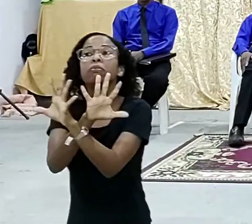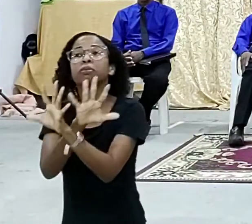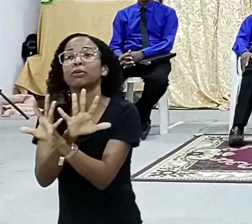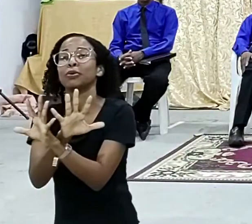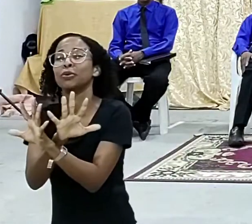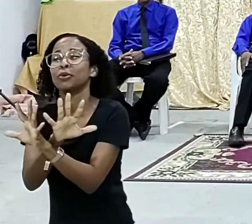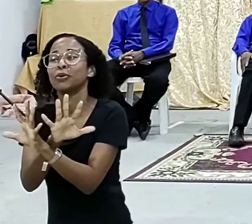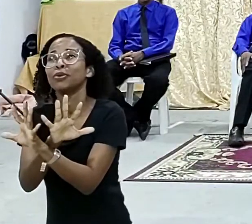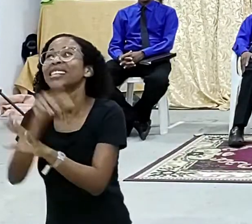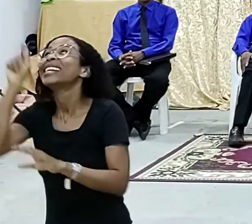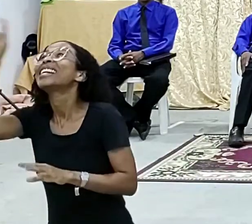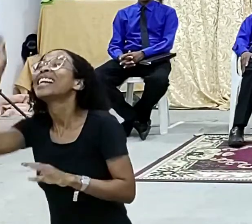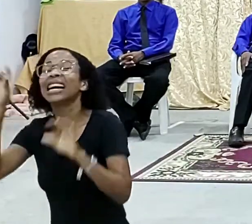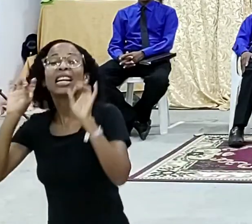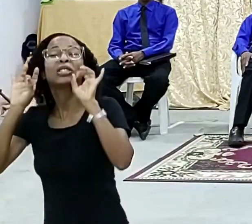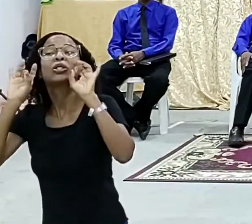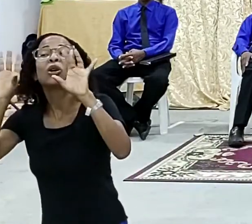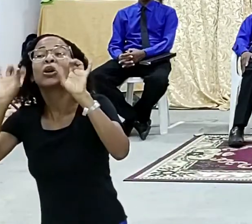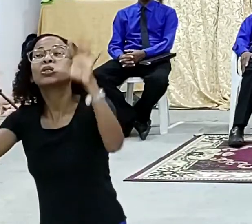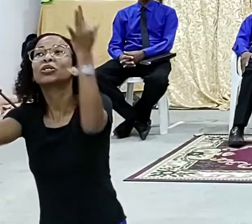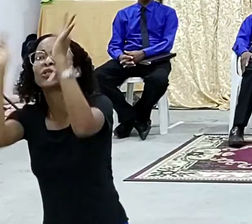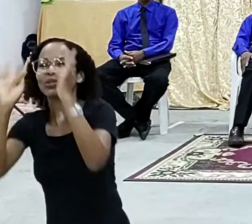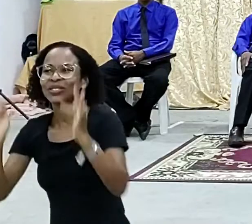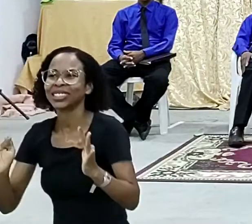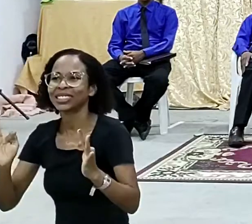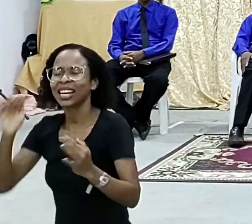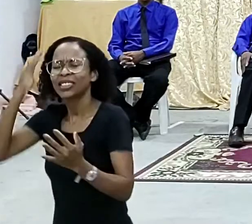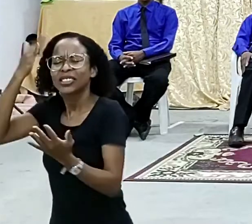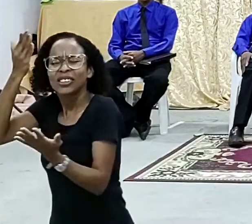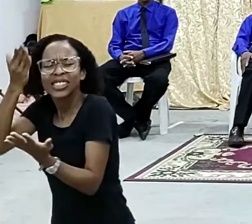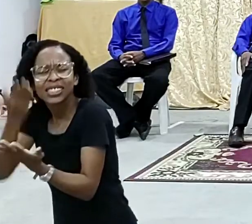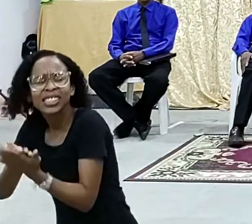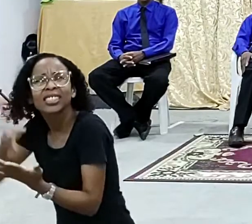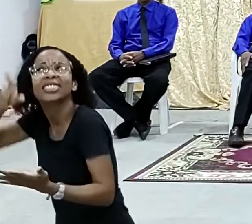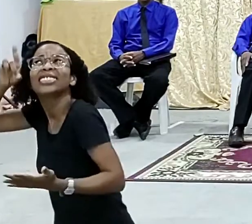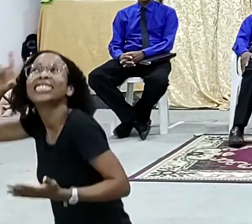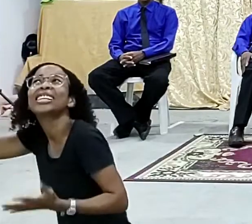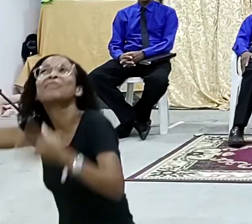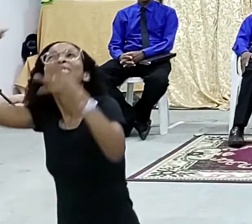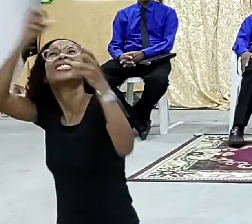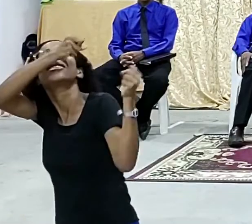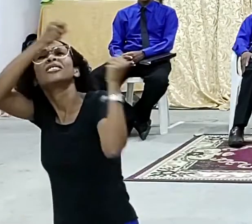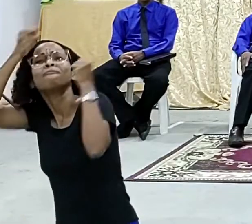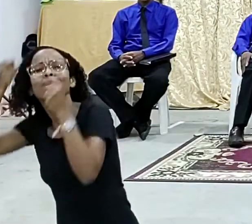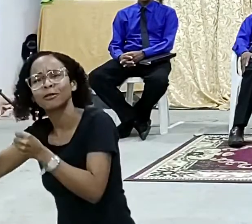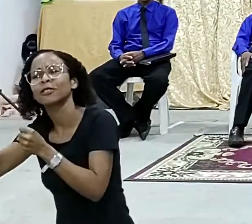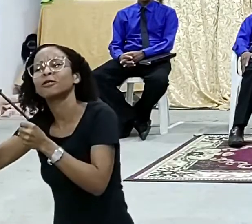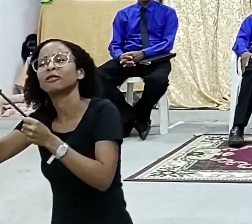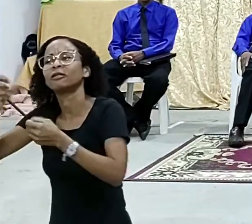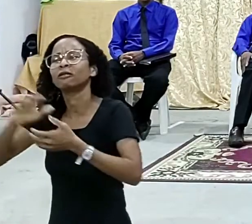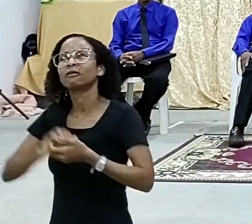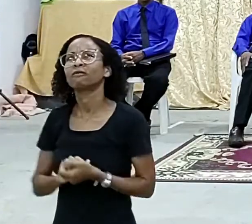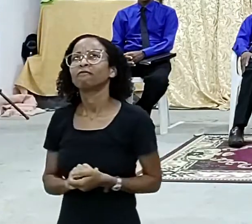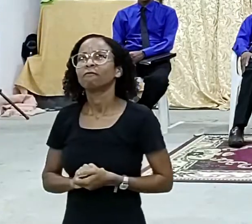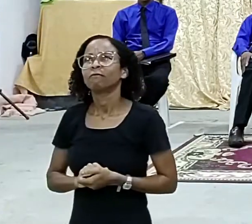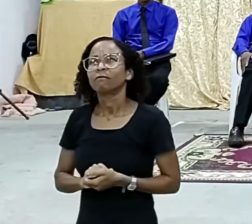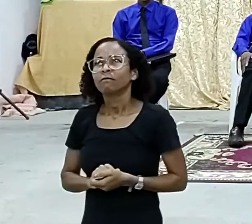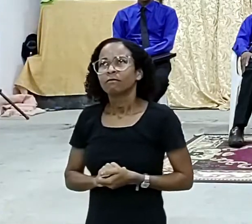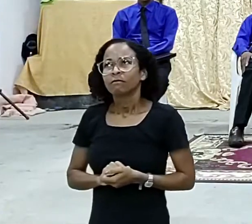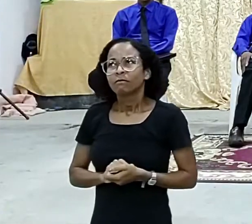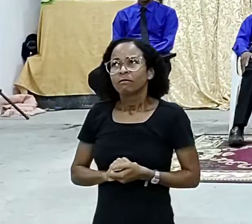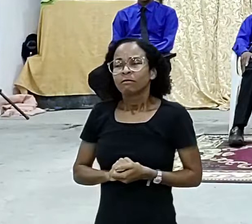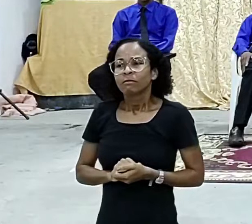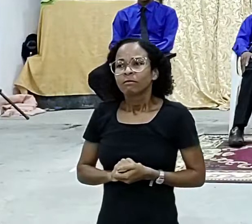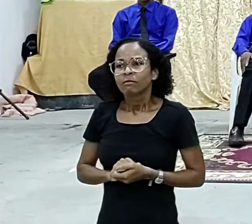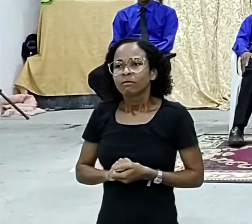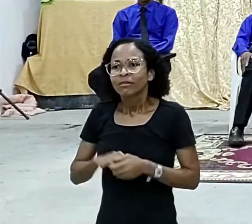dor. Aleluia! Cremos no Senhor, na força do teu poder. Mas para